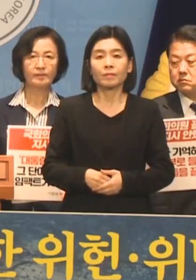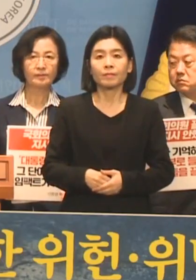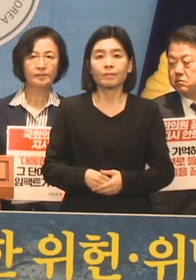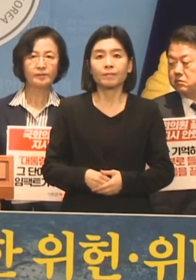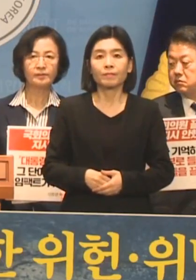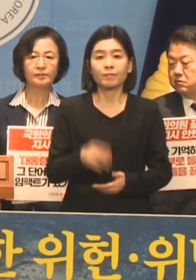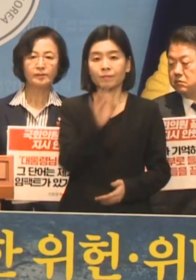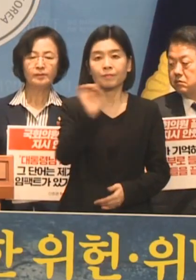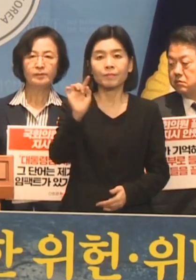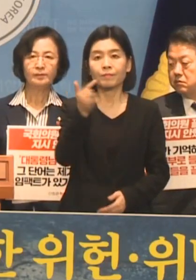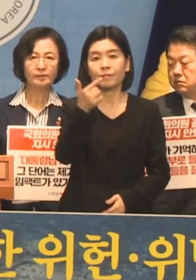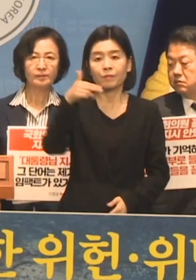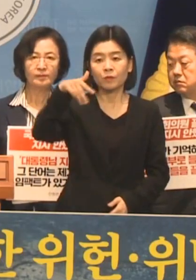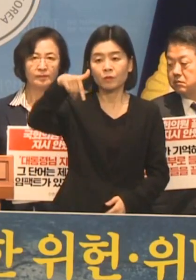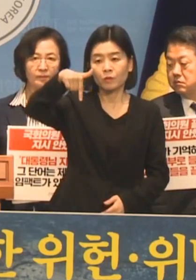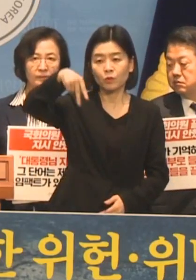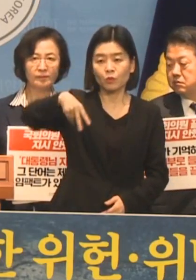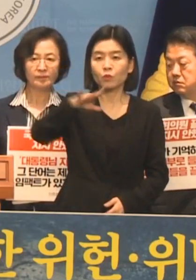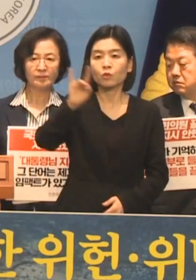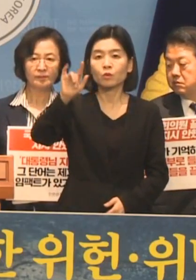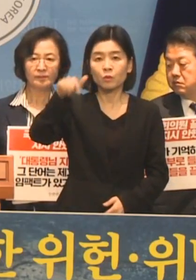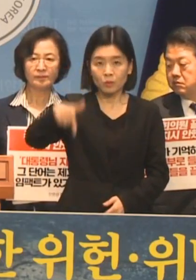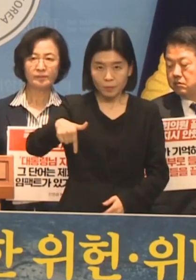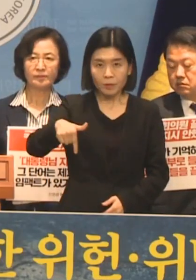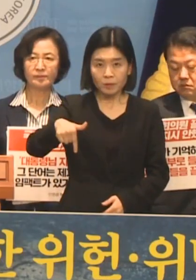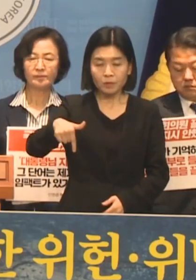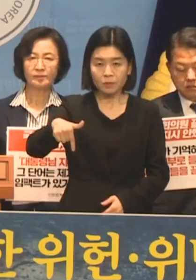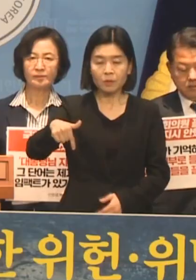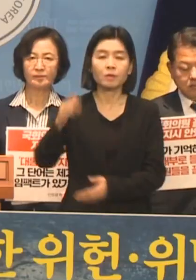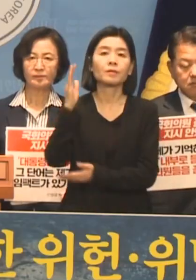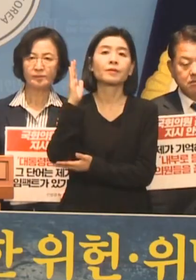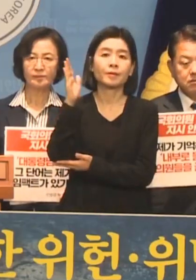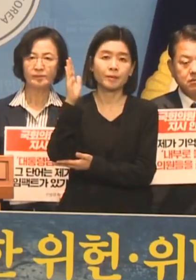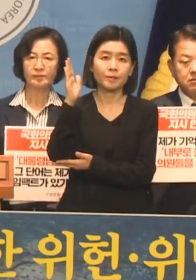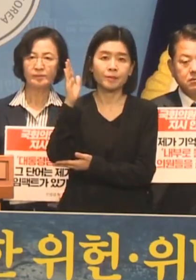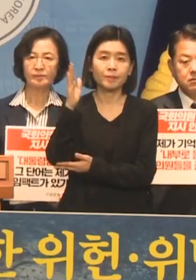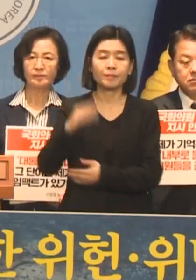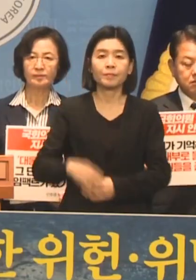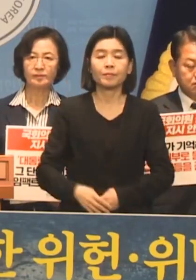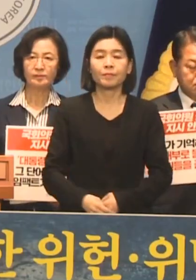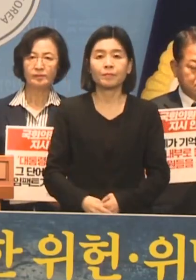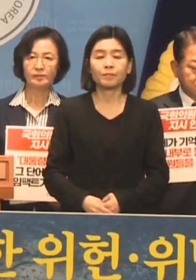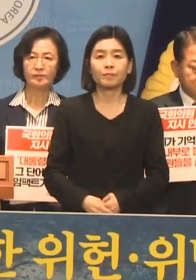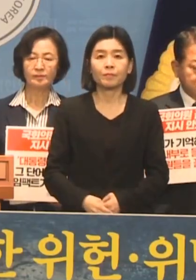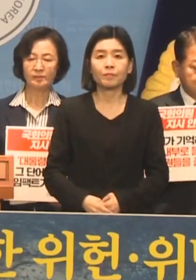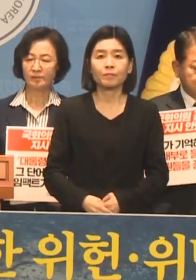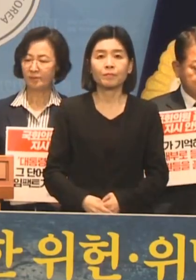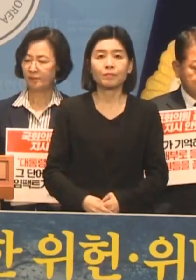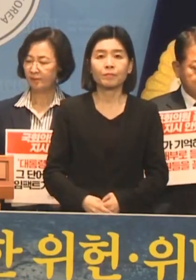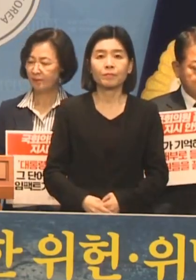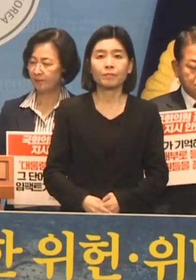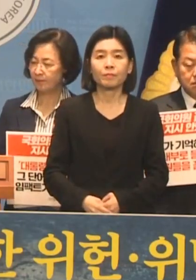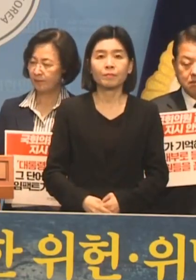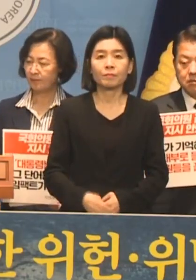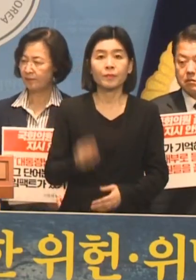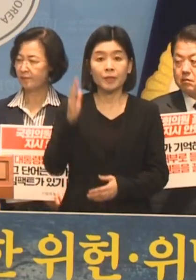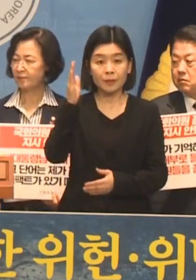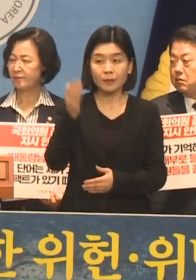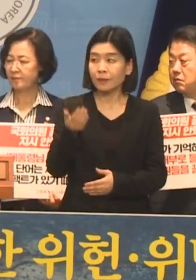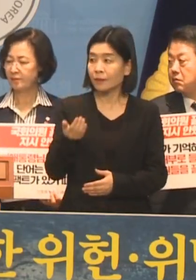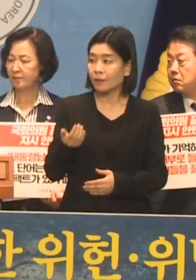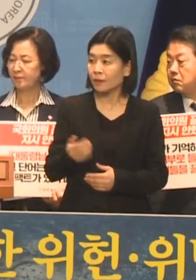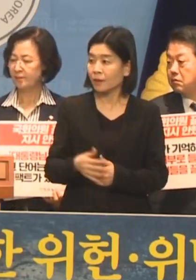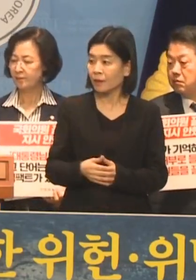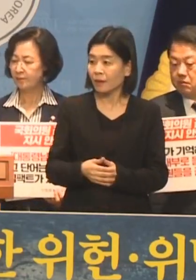먼저 안규백 전 위원장님의 모두 말씀 듣도록 하겠습니다. 네, 모두 말씀에 앞서 먼저 촬영을 한번